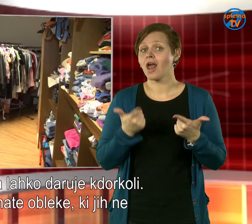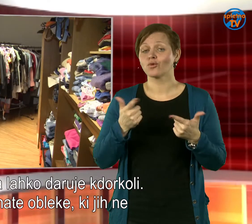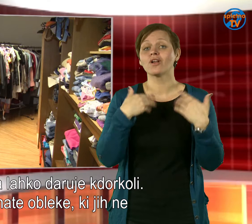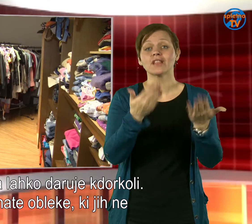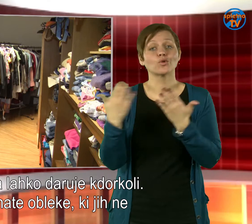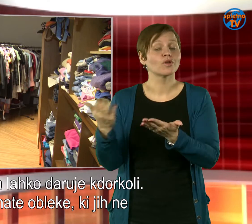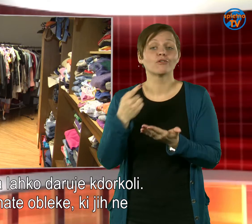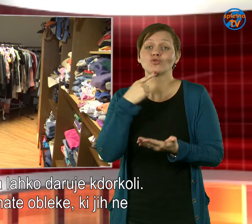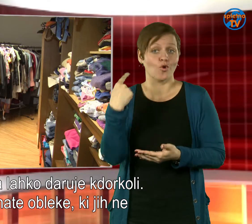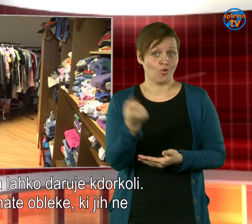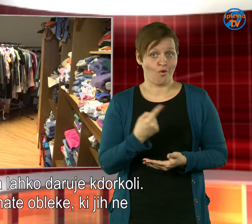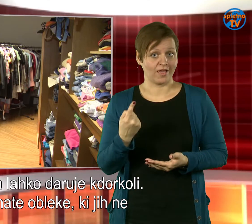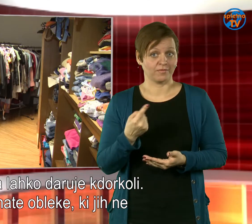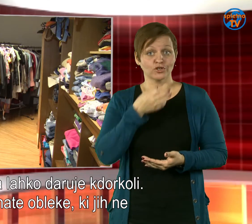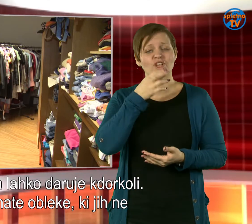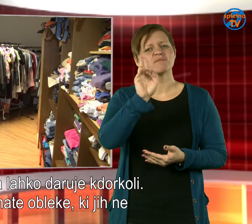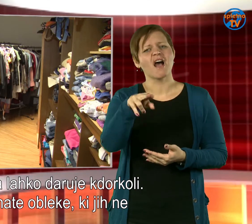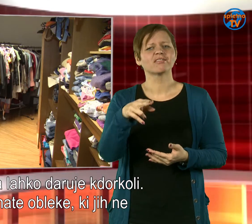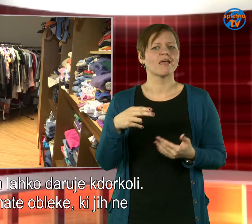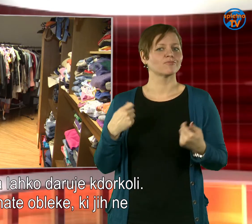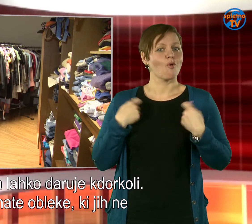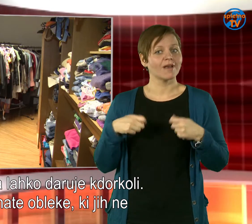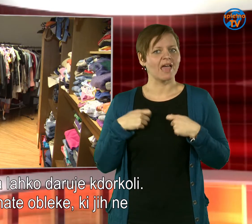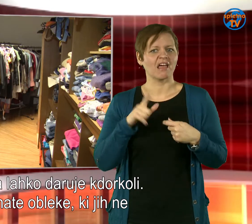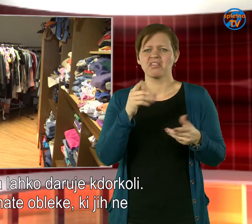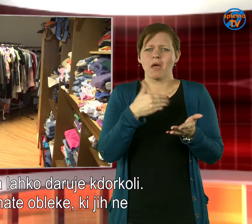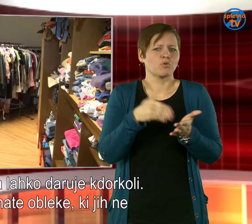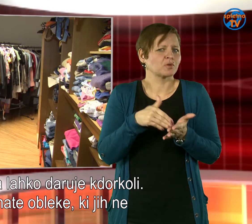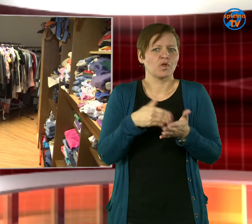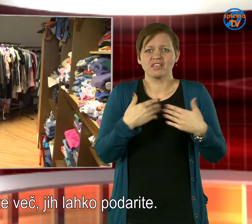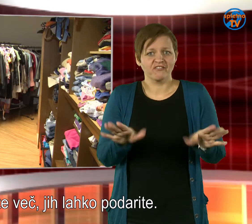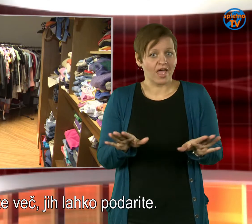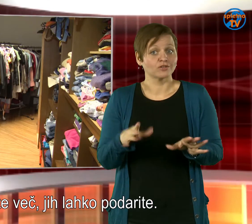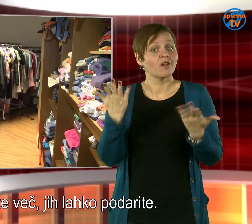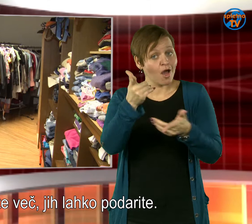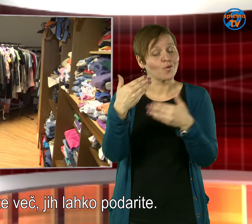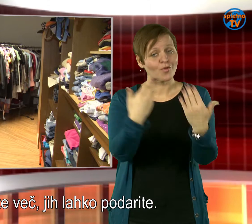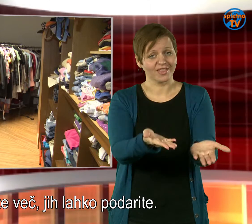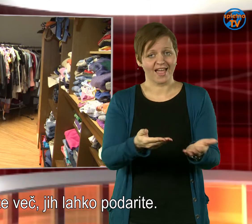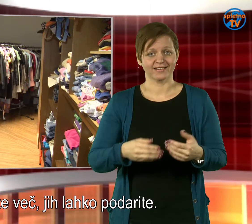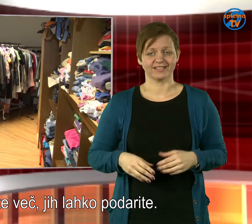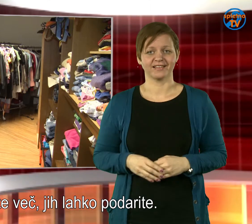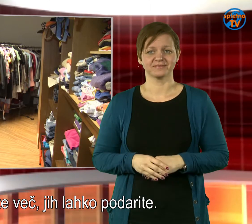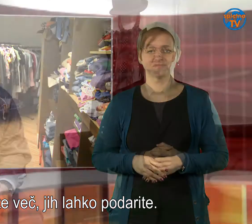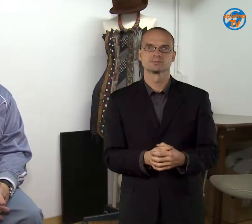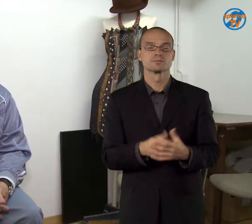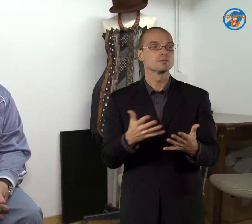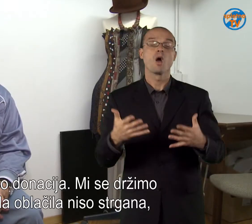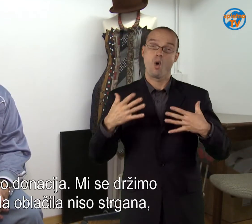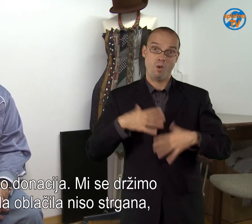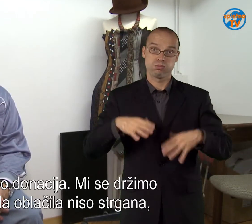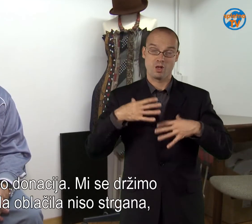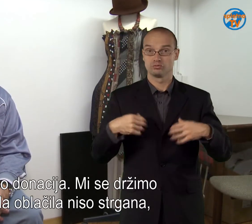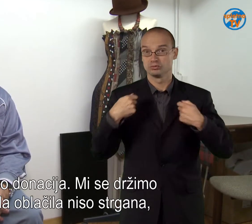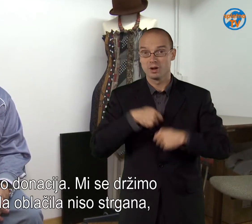Oblačila lahko daruje kdorkoli. Če imate obleke, ki jih ne potrebujete več, jih lahko podarite.